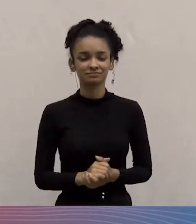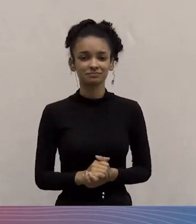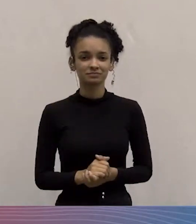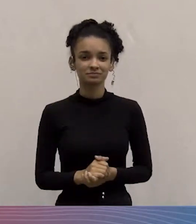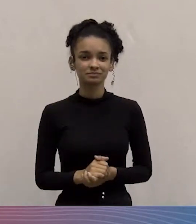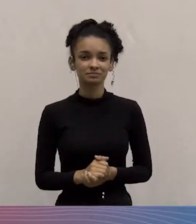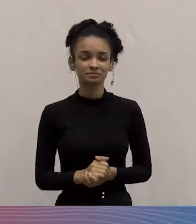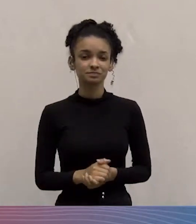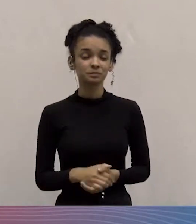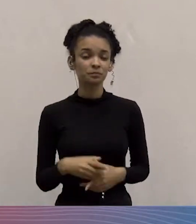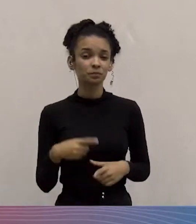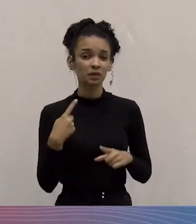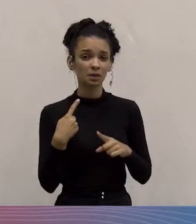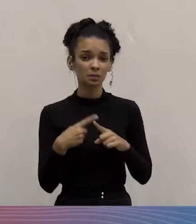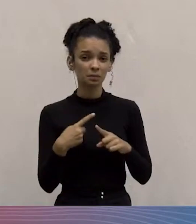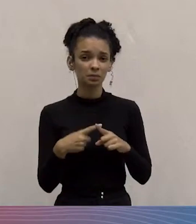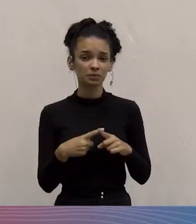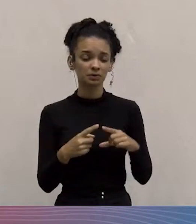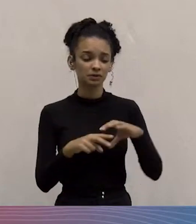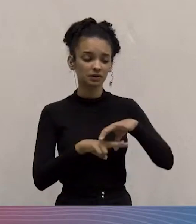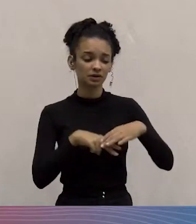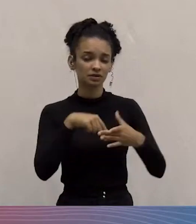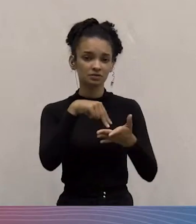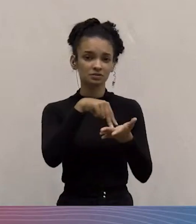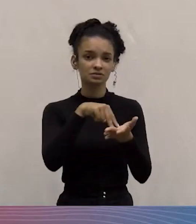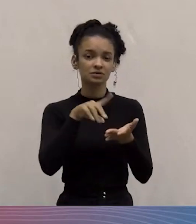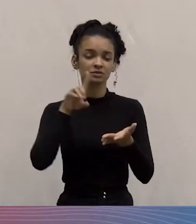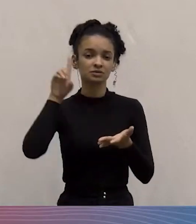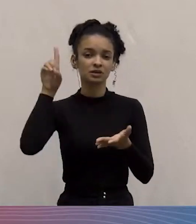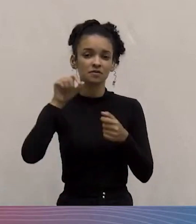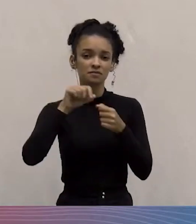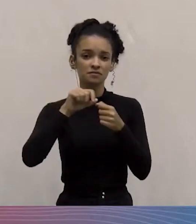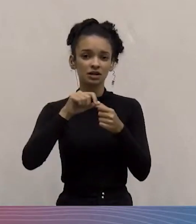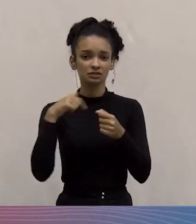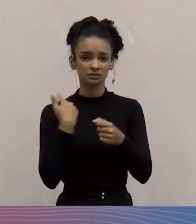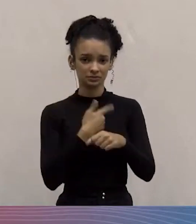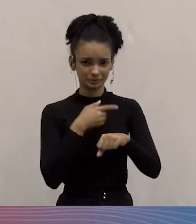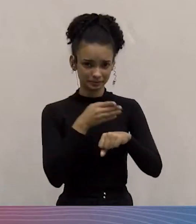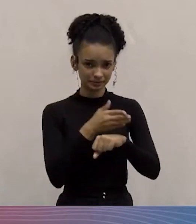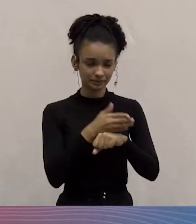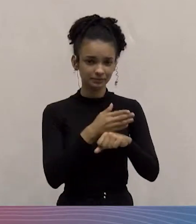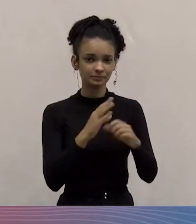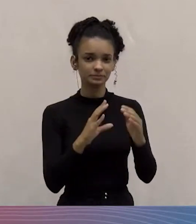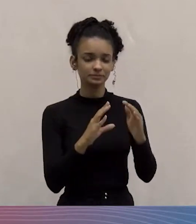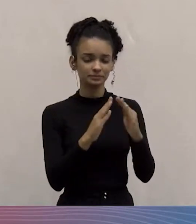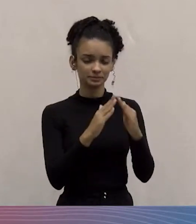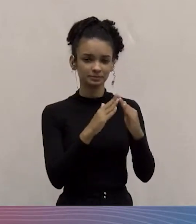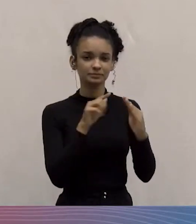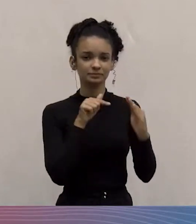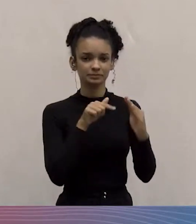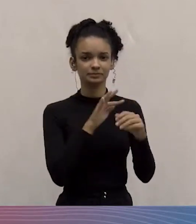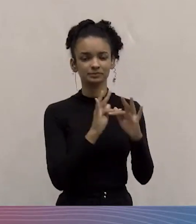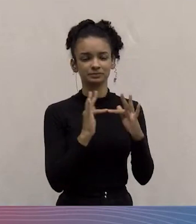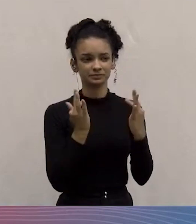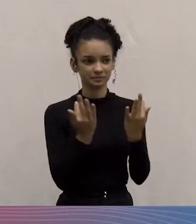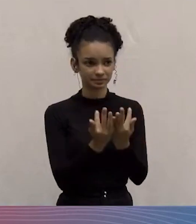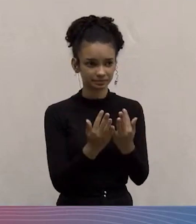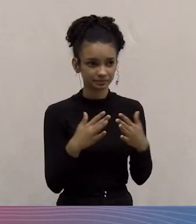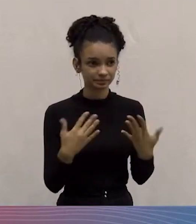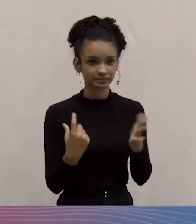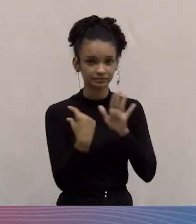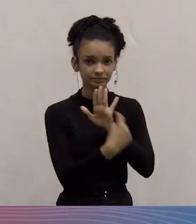Porque a ressurreição de Deus fez de nós membro dessa casa. Aí versículo